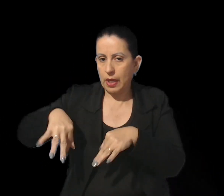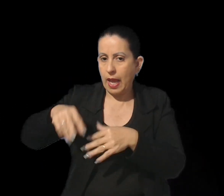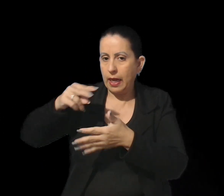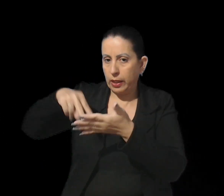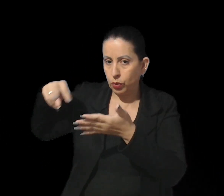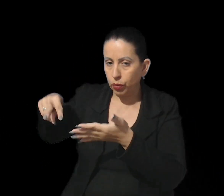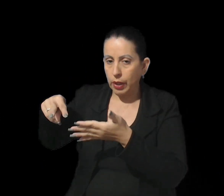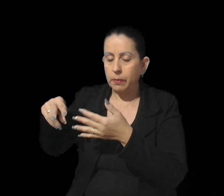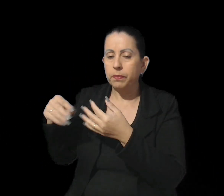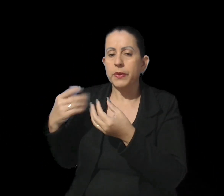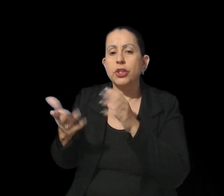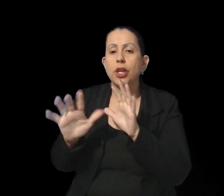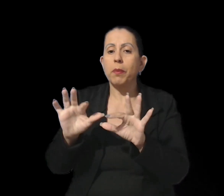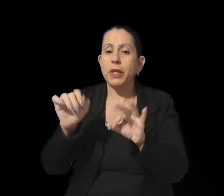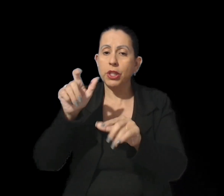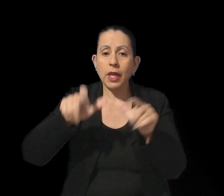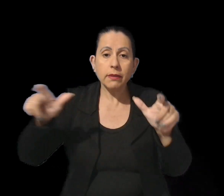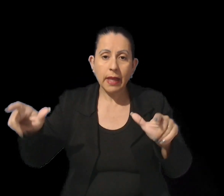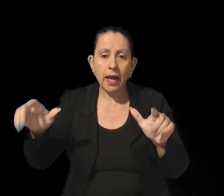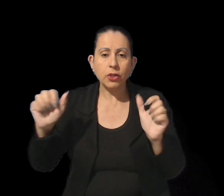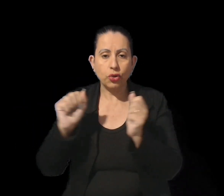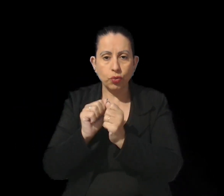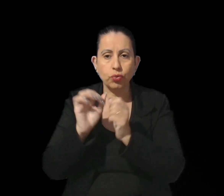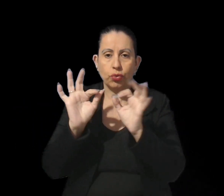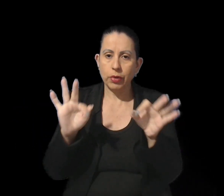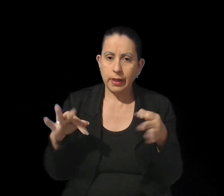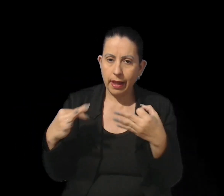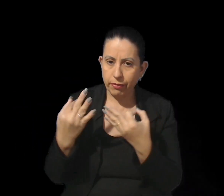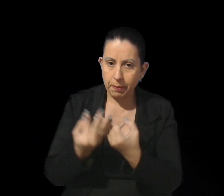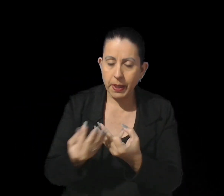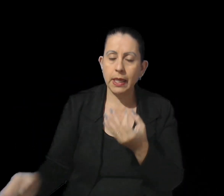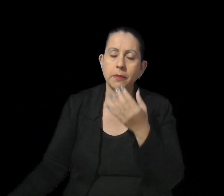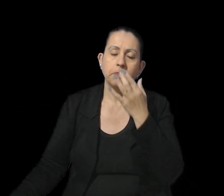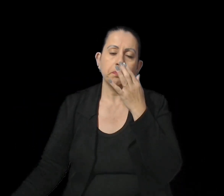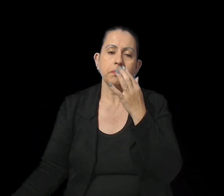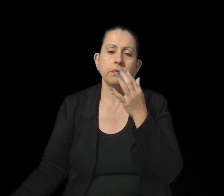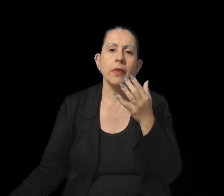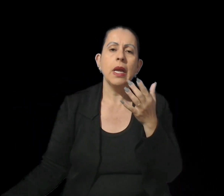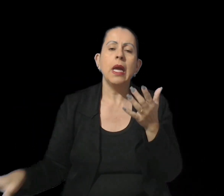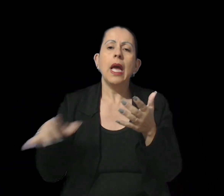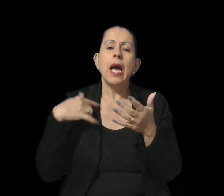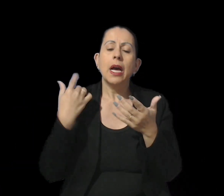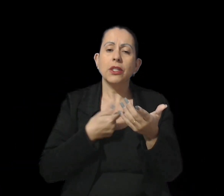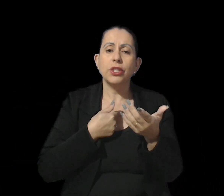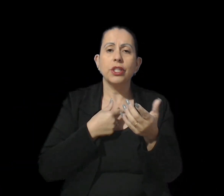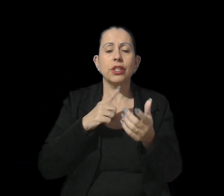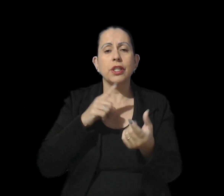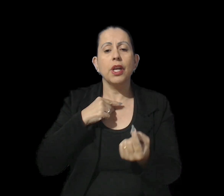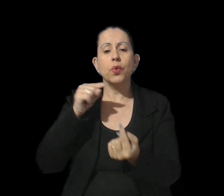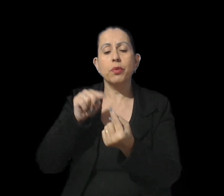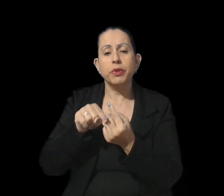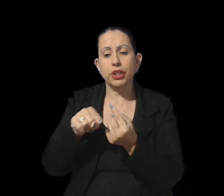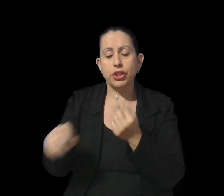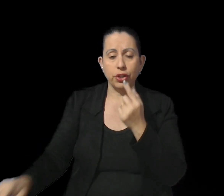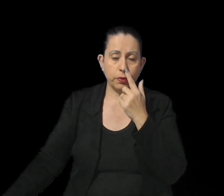a leitura, geralmente quem tá junto na família, a gente tem o objetivo